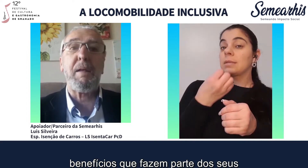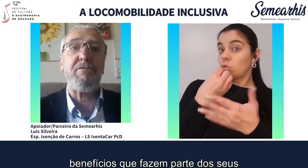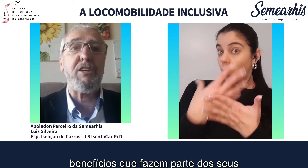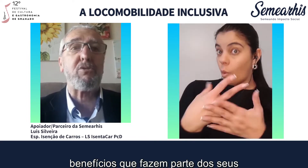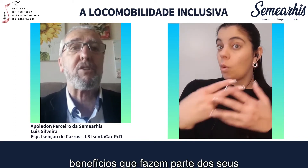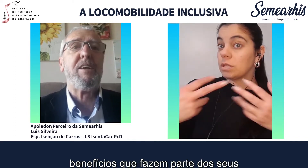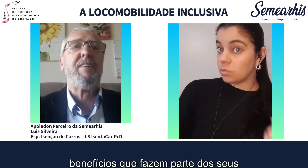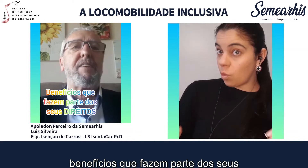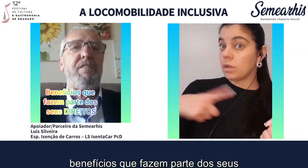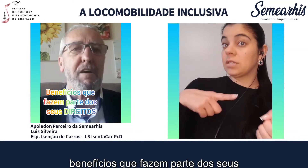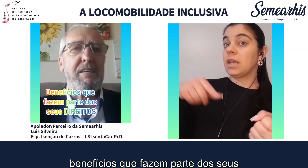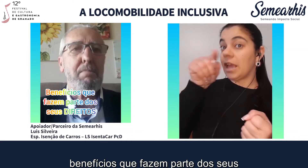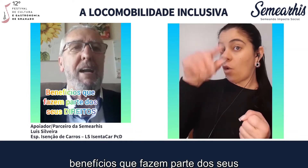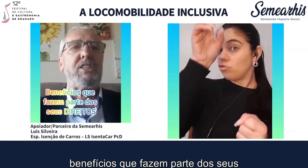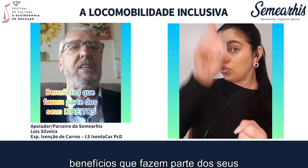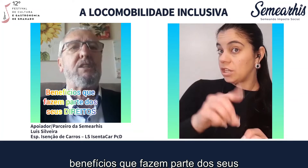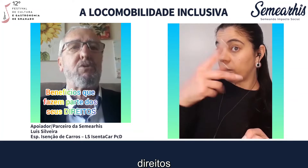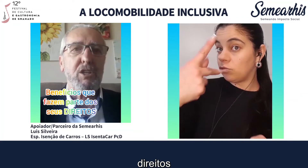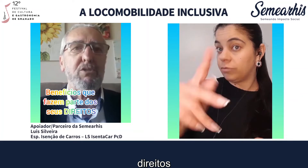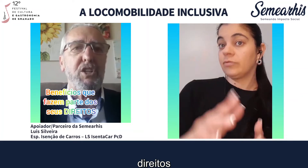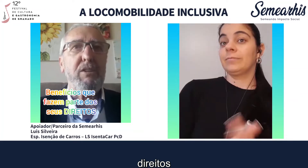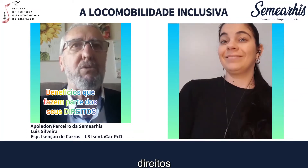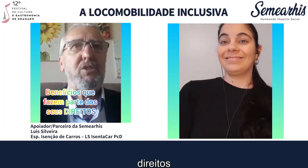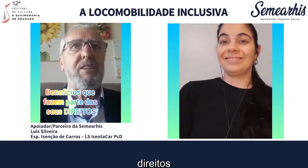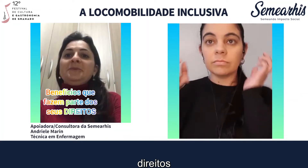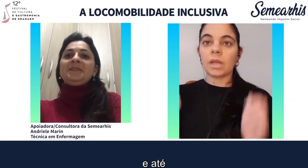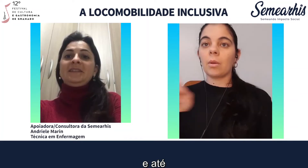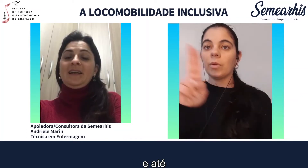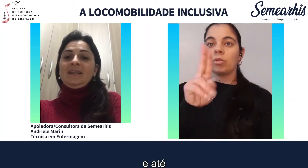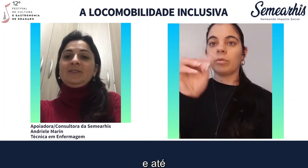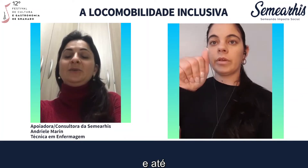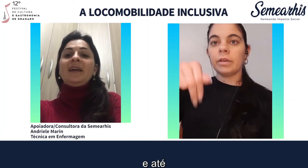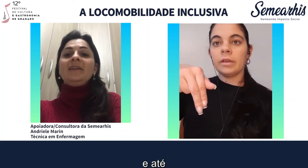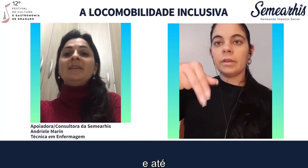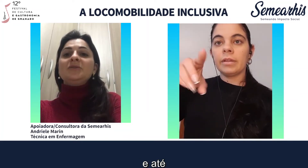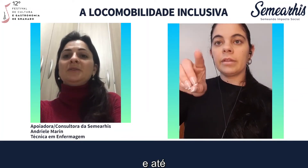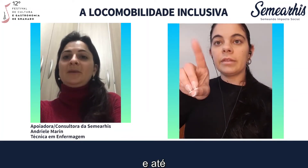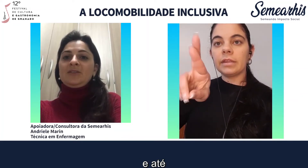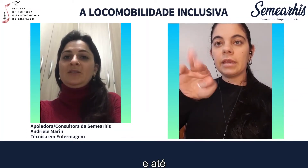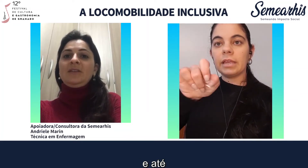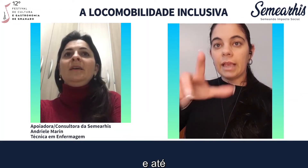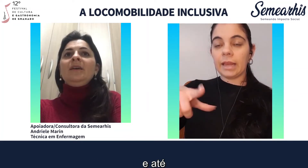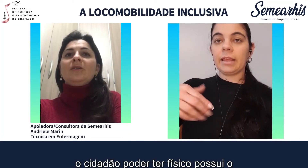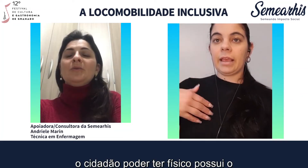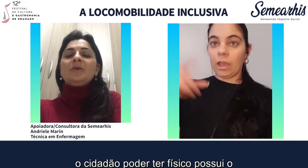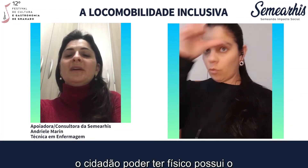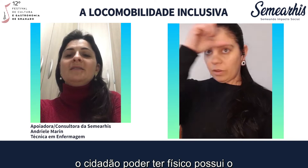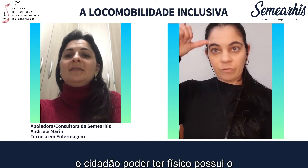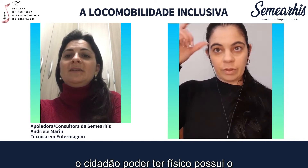esses benefícios que fazem parte dos seus direitos. Meu nome é Andriele, sou de enfermagem, como